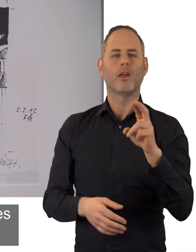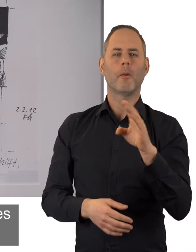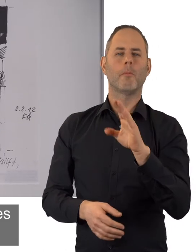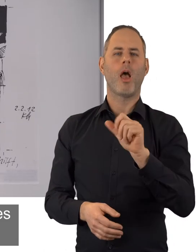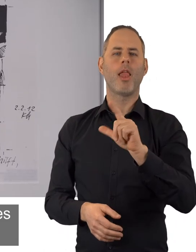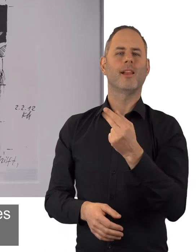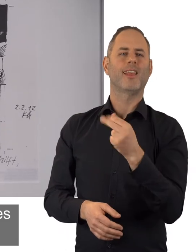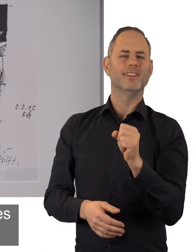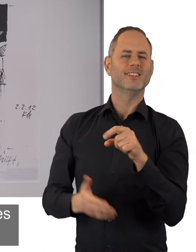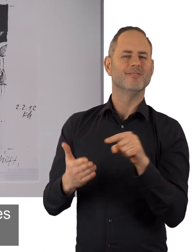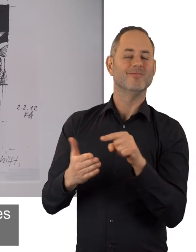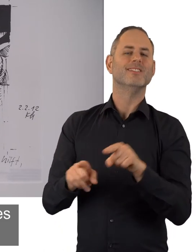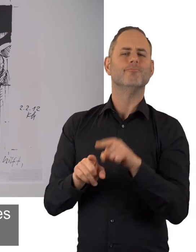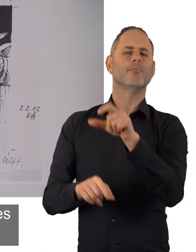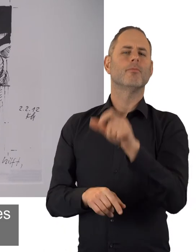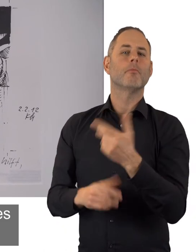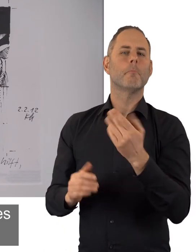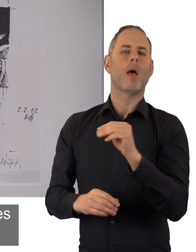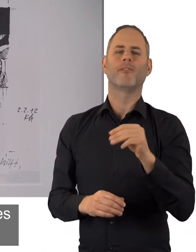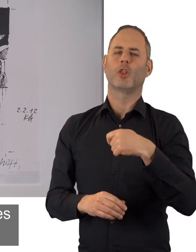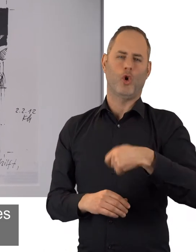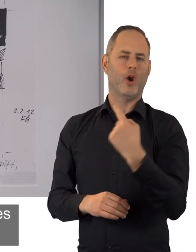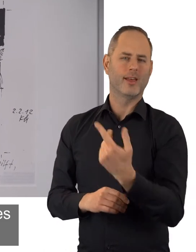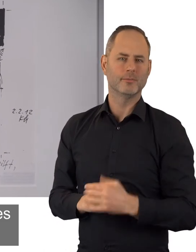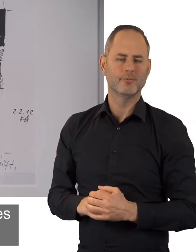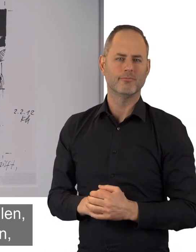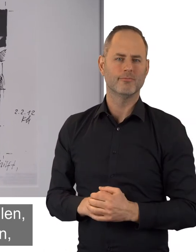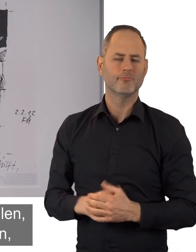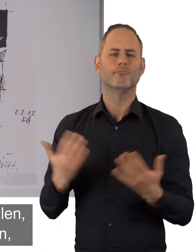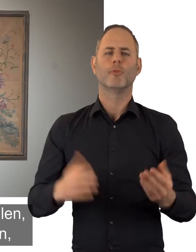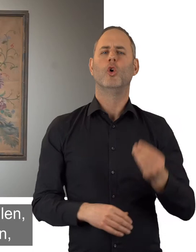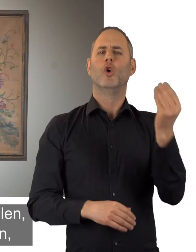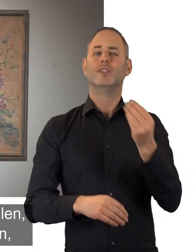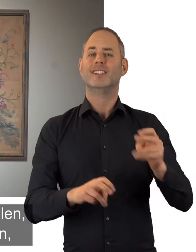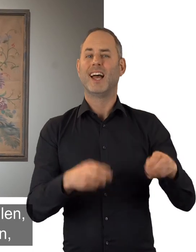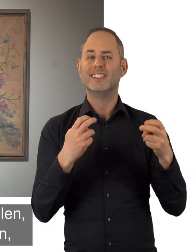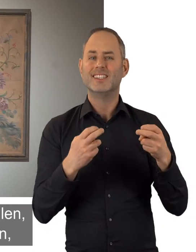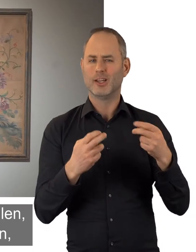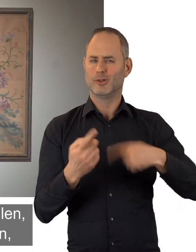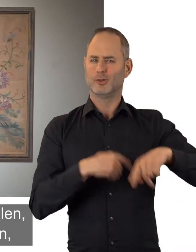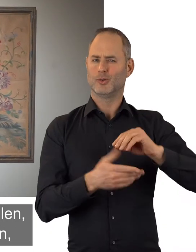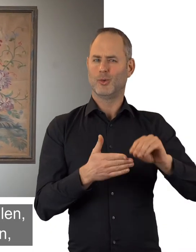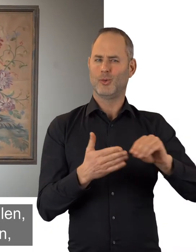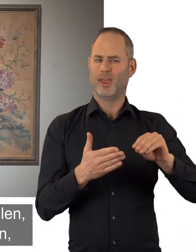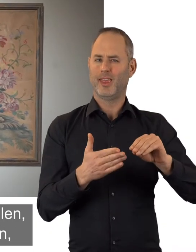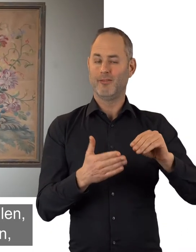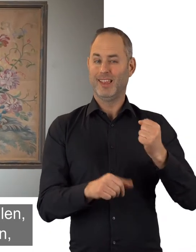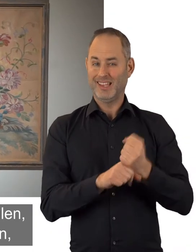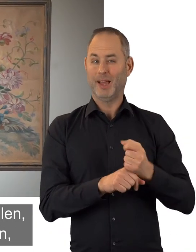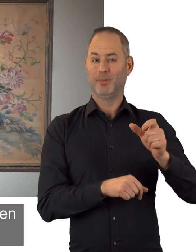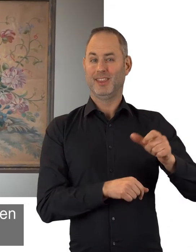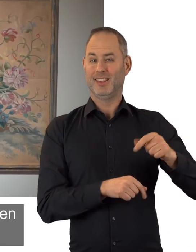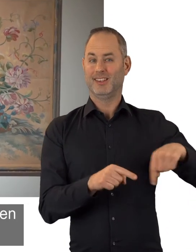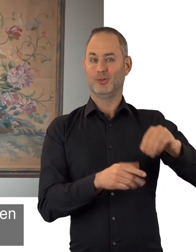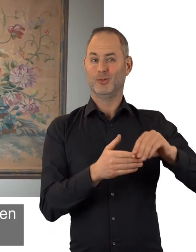von Baltes alias Manfred Küchle. Kunsterzieher unserer Schulen, unserer Kemptner